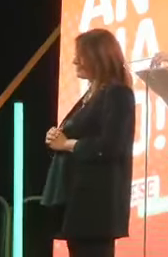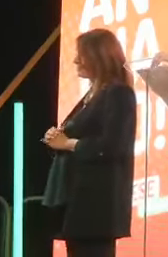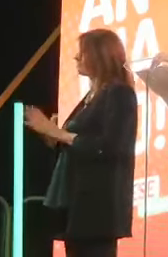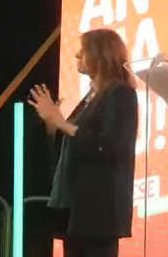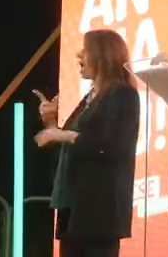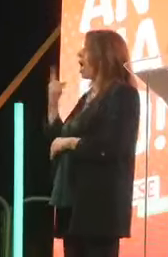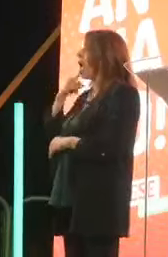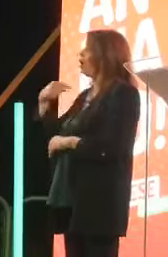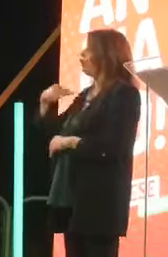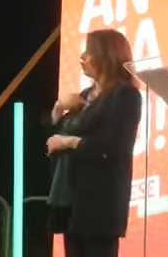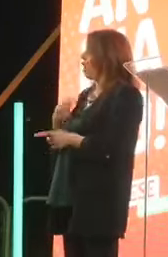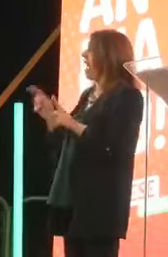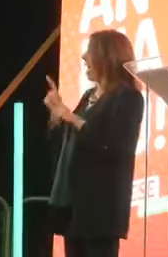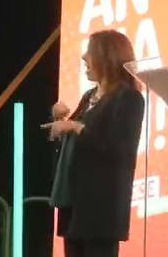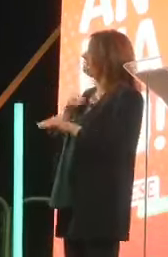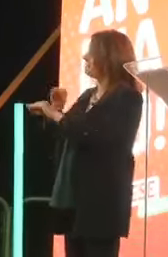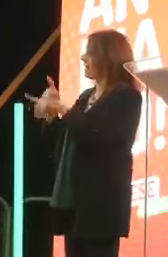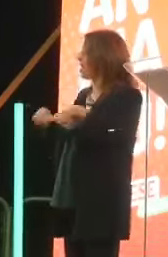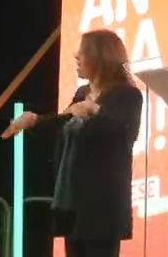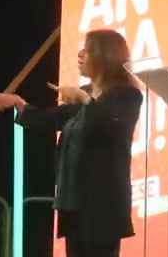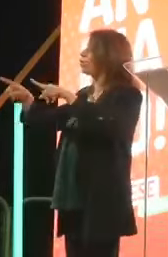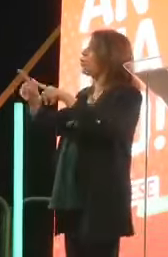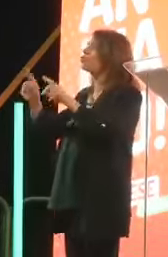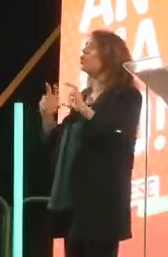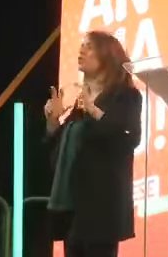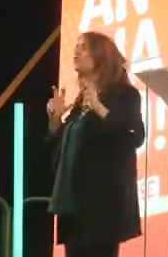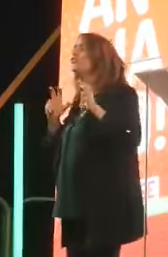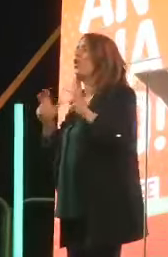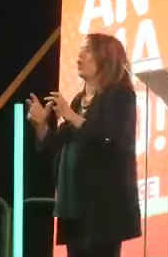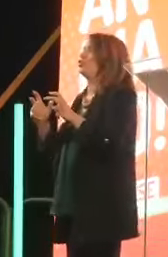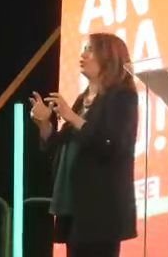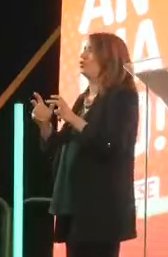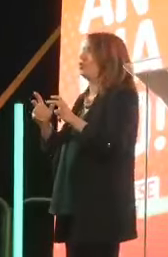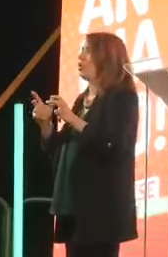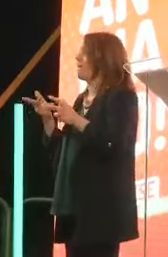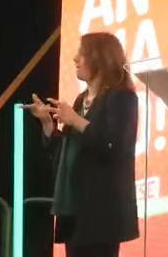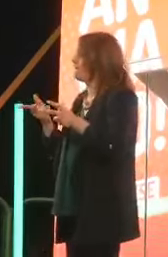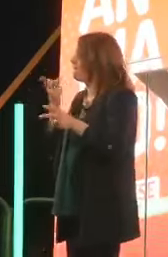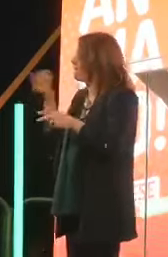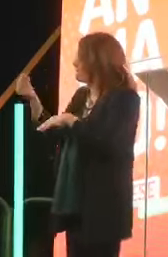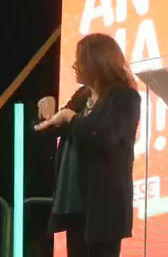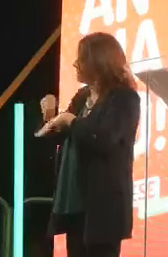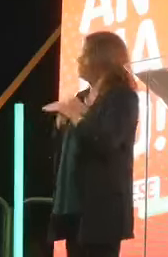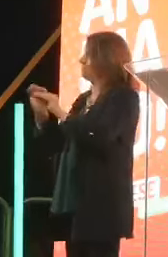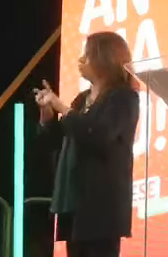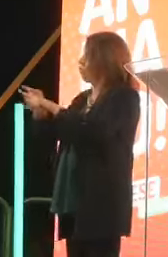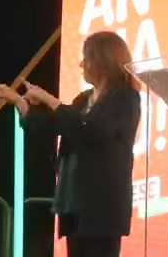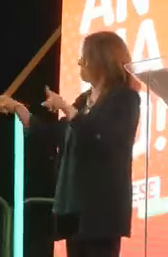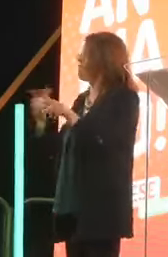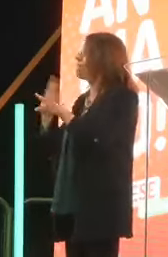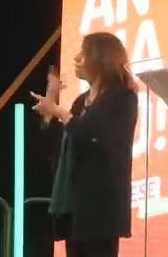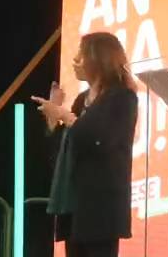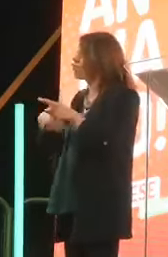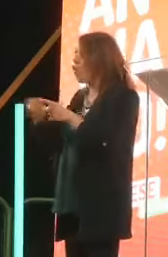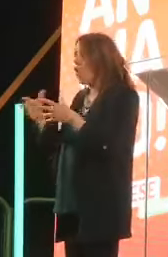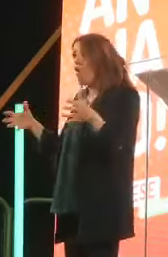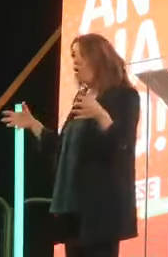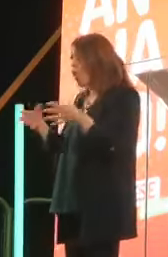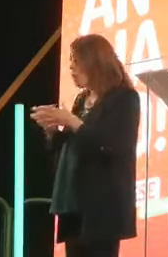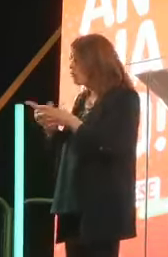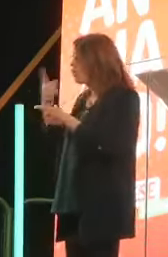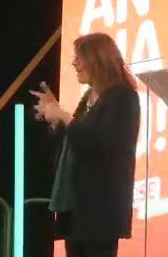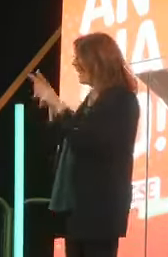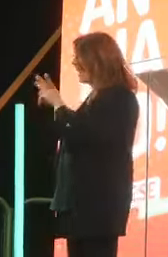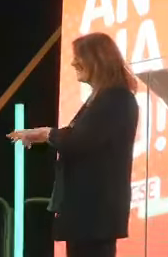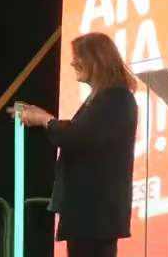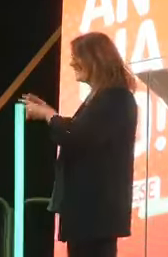Ma io sono anche qui a chiedervi uno sforzo in più, perché noi come comunità dobbiamo riuscire ad arrivare anche prima delle